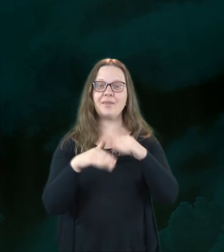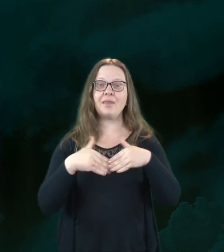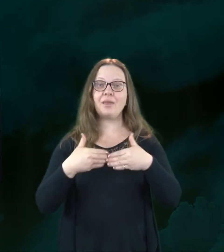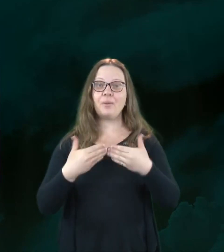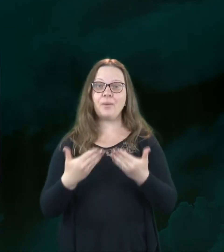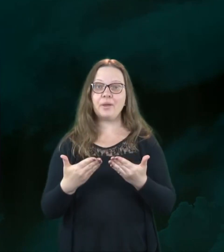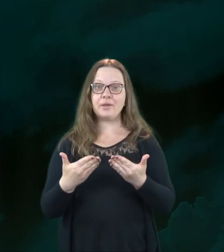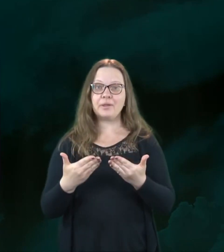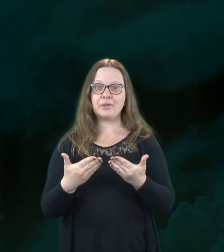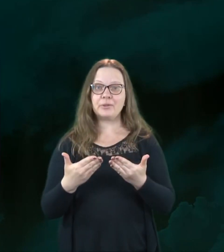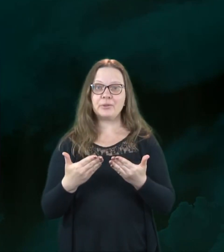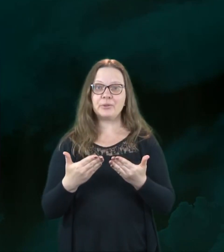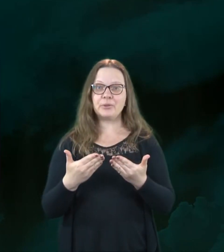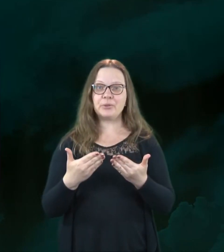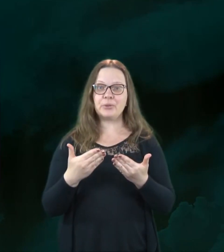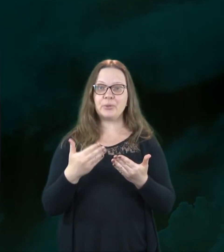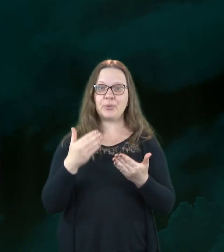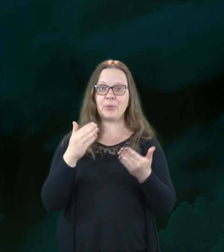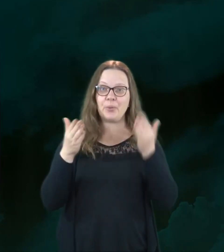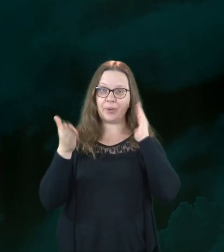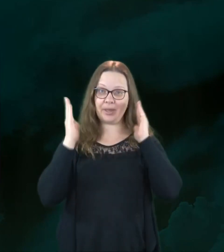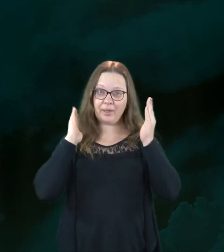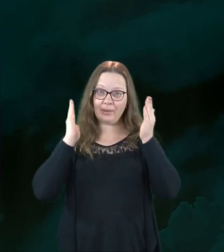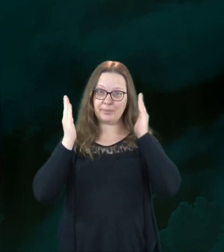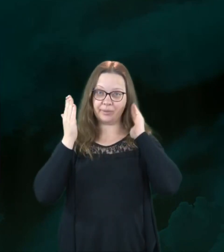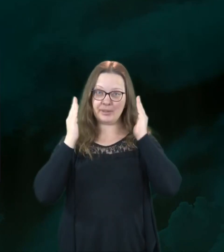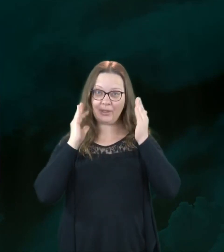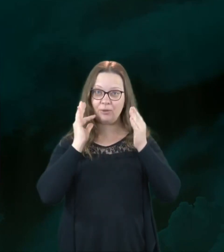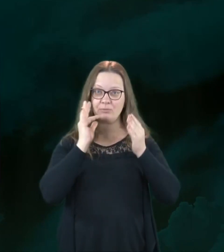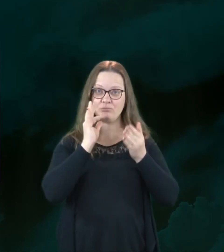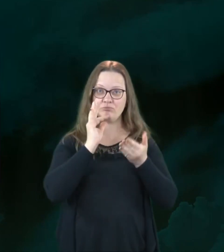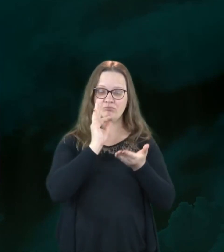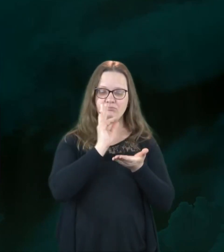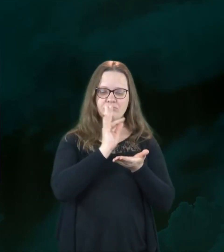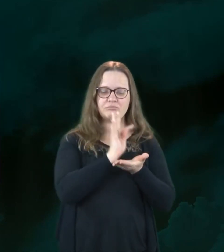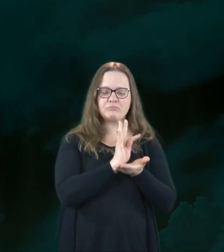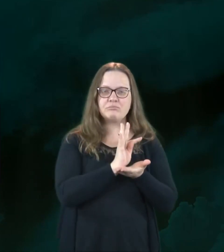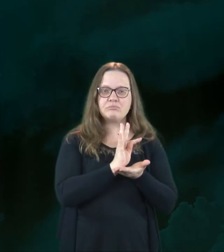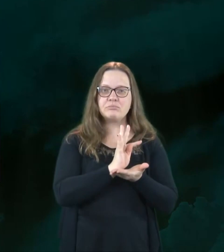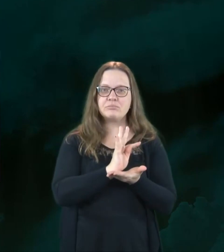veículo, trazendo a fé, e entrou no seu espírito,